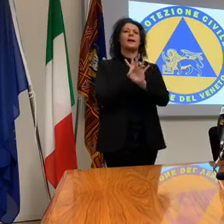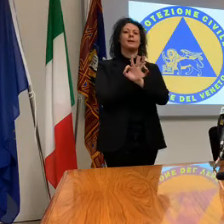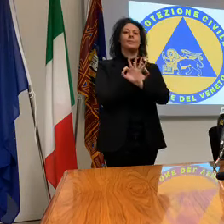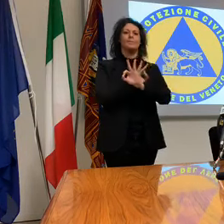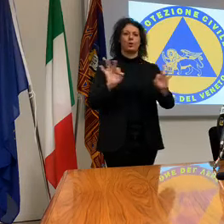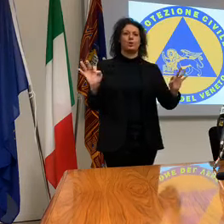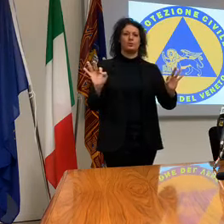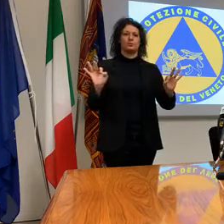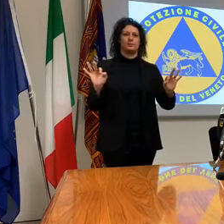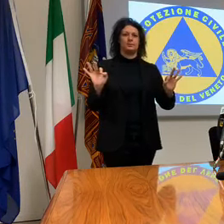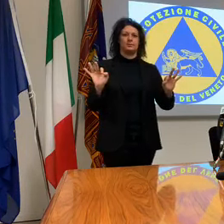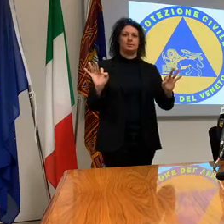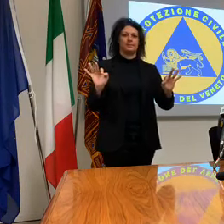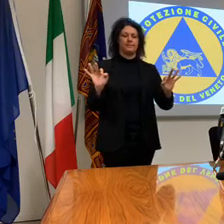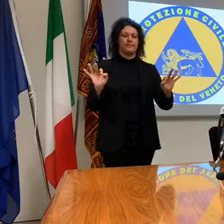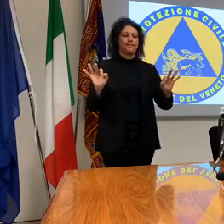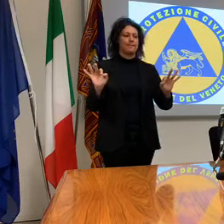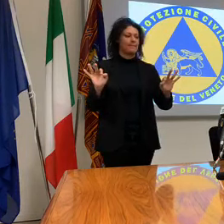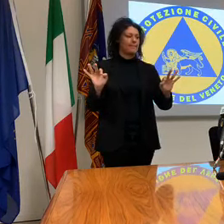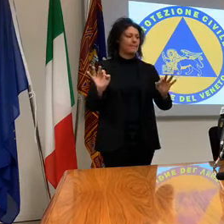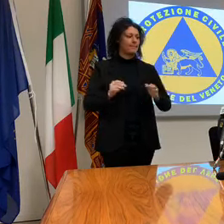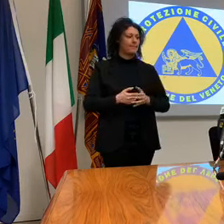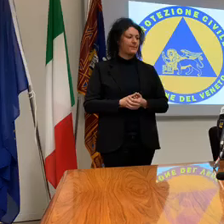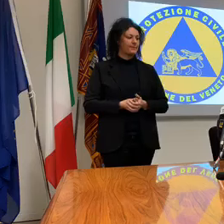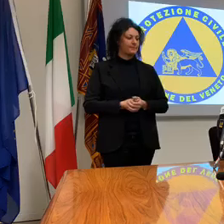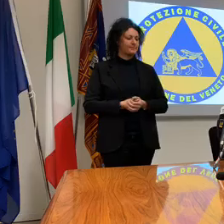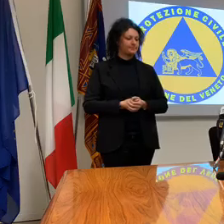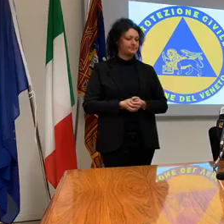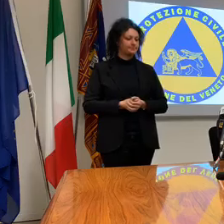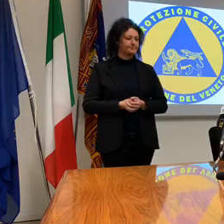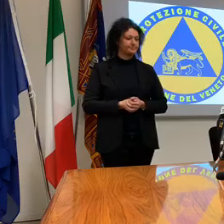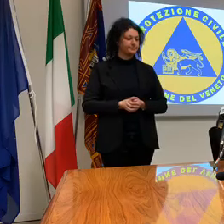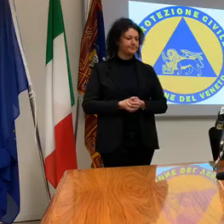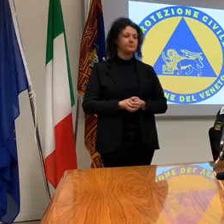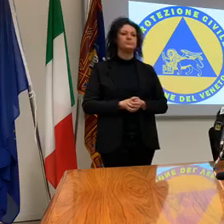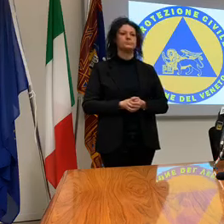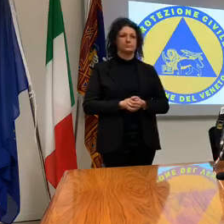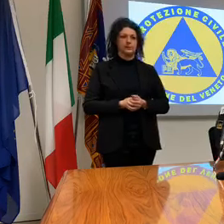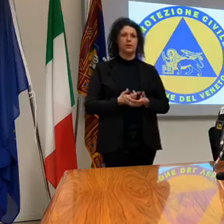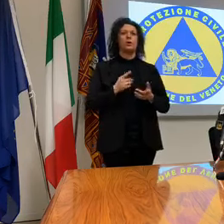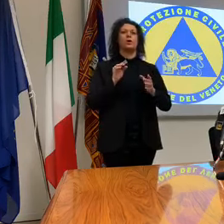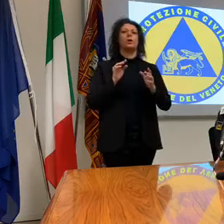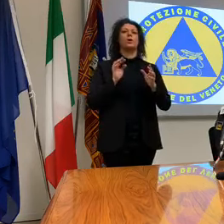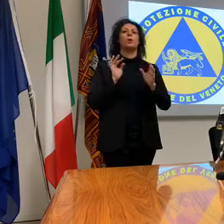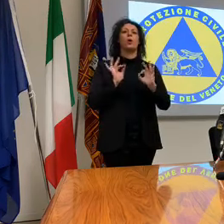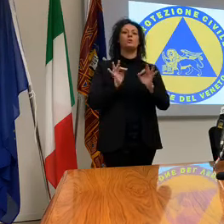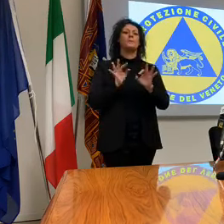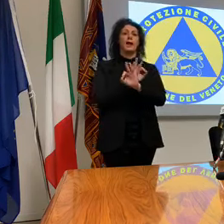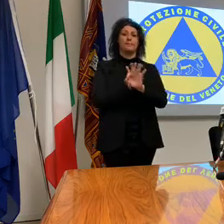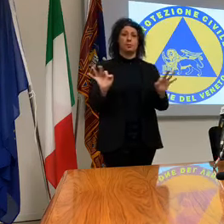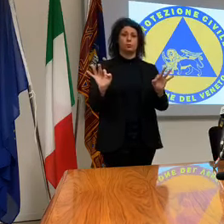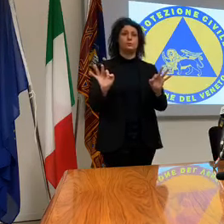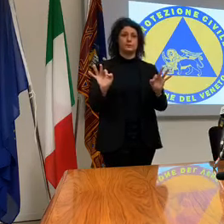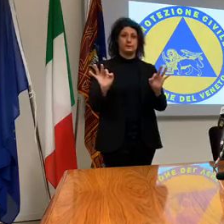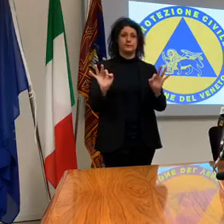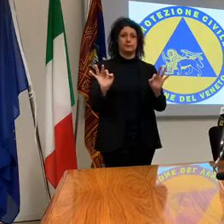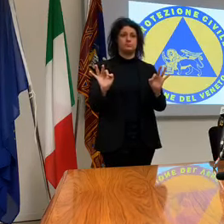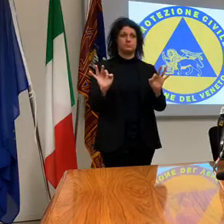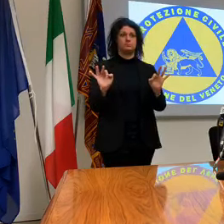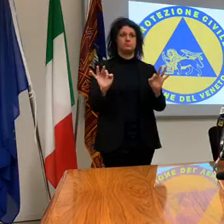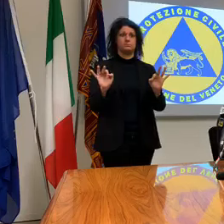più vicino, assessore, per favore, se no non si sente bene, grazie. Gli ospedali sono pronti, già da